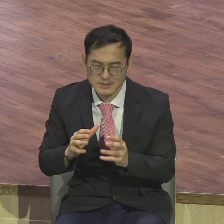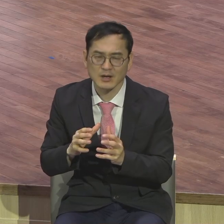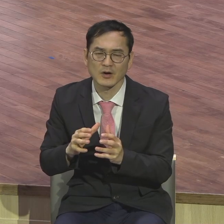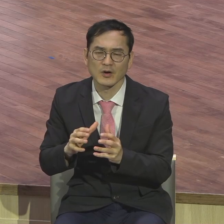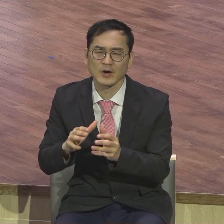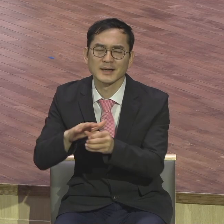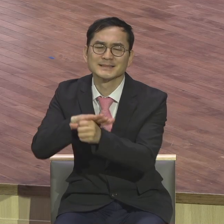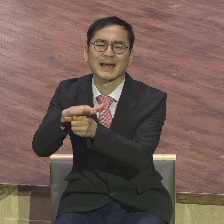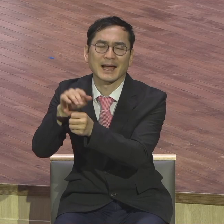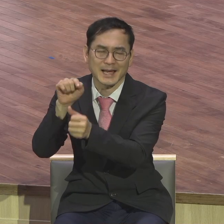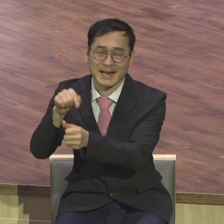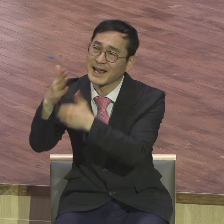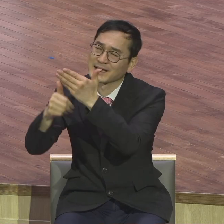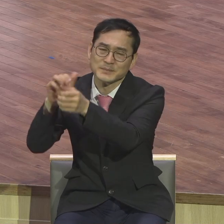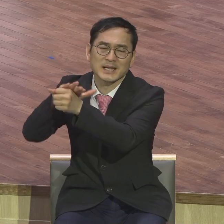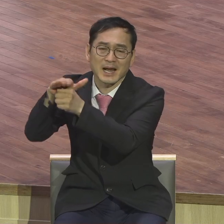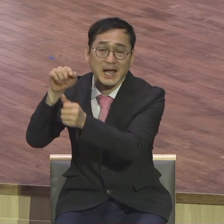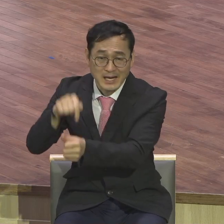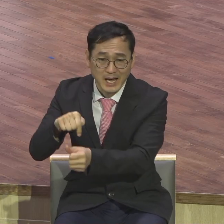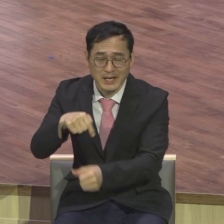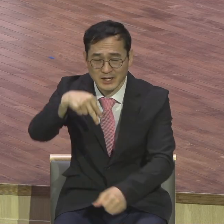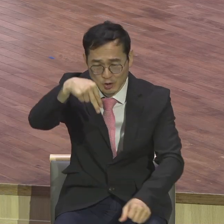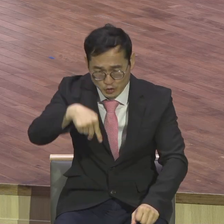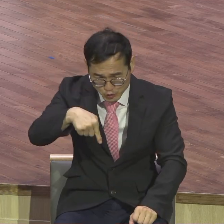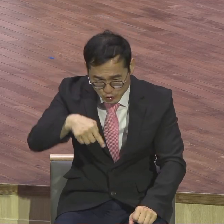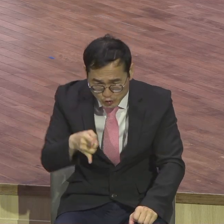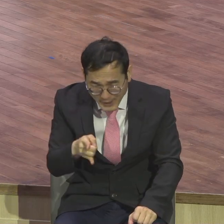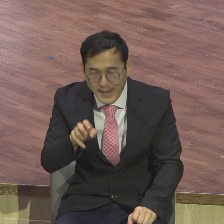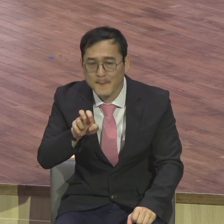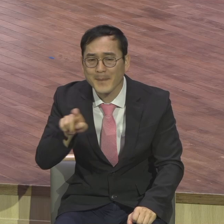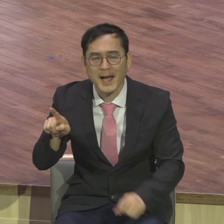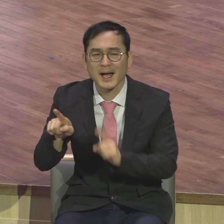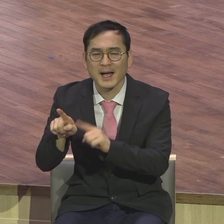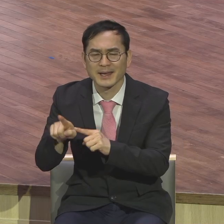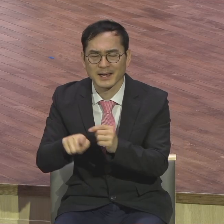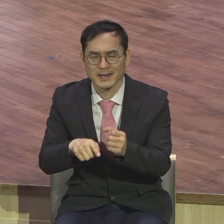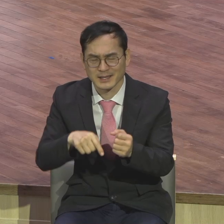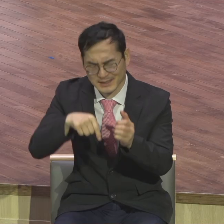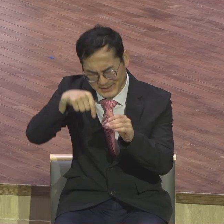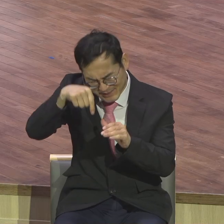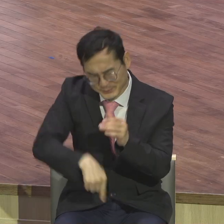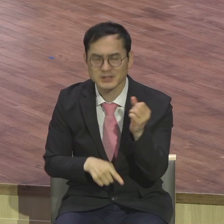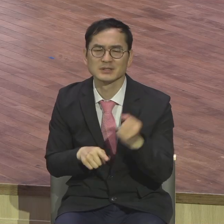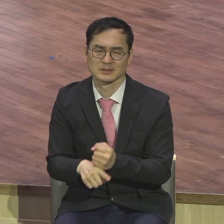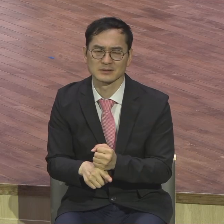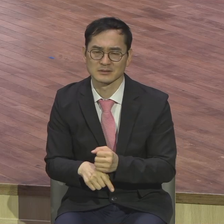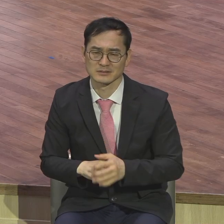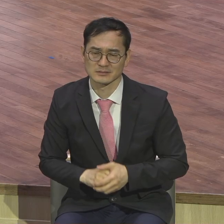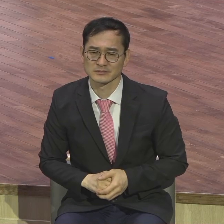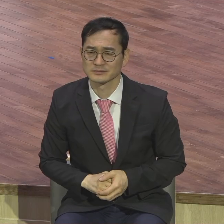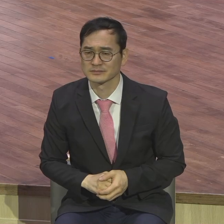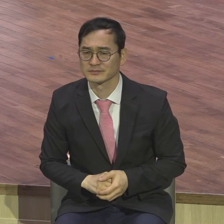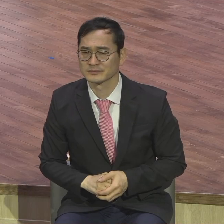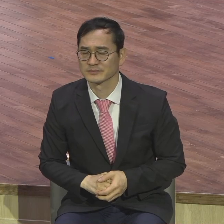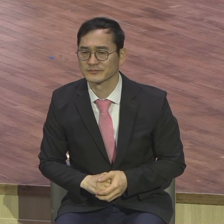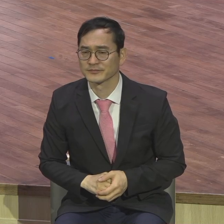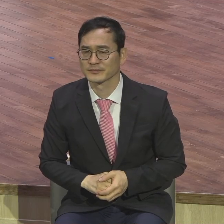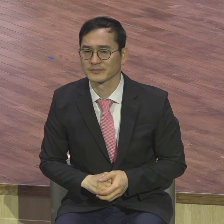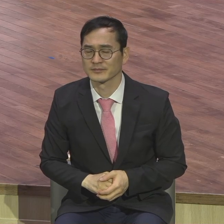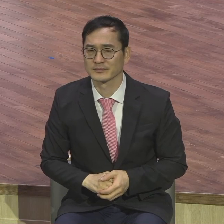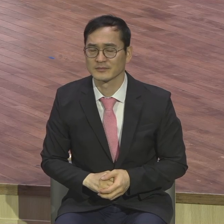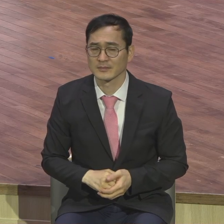하나님의 뜻이 무엇인지 깨닫고 하나님이 원하신 방향으로 나아가는 것이 하나님을 사랑하는 거예요.